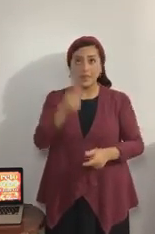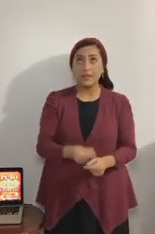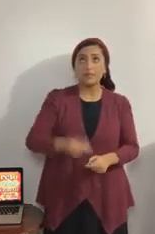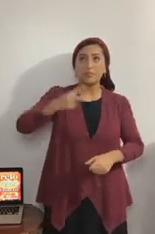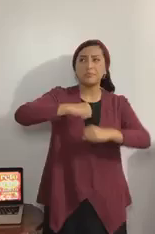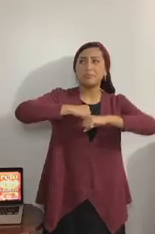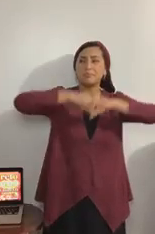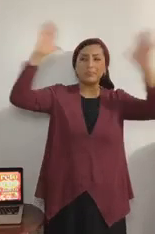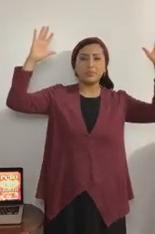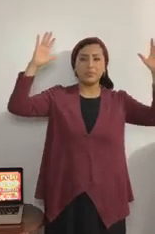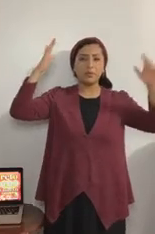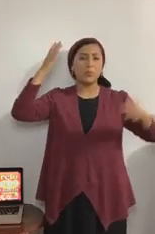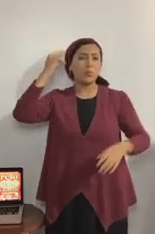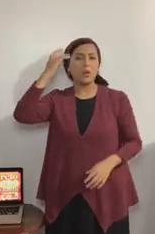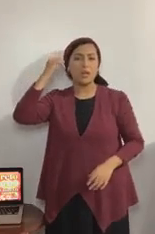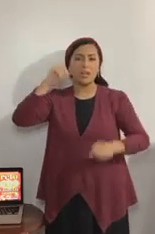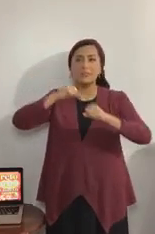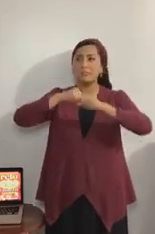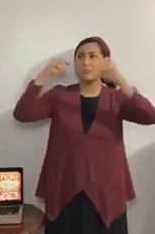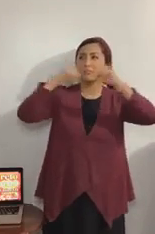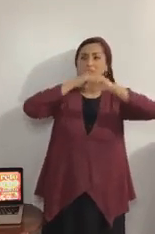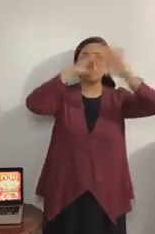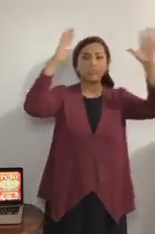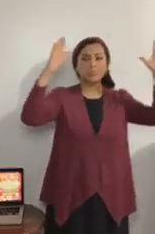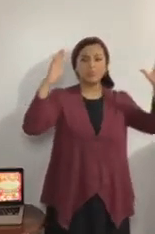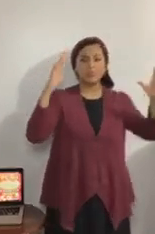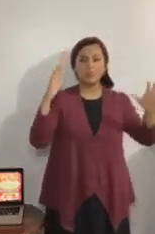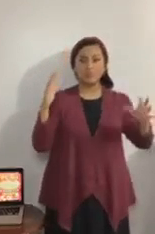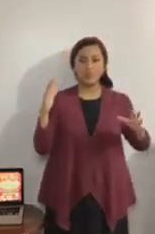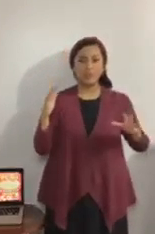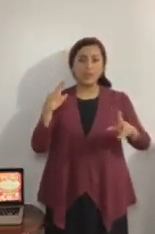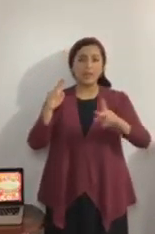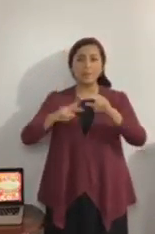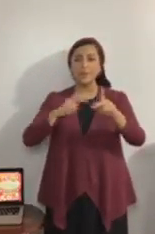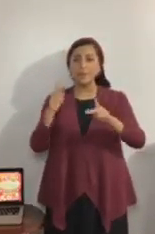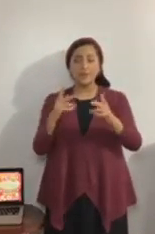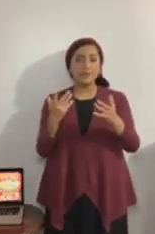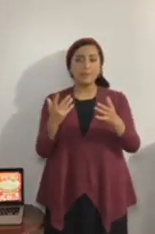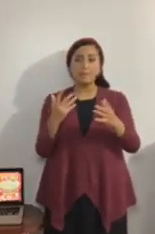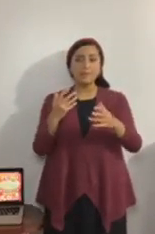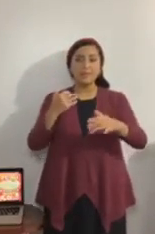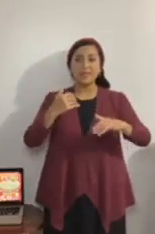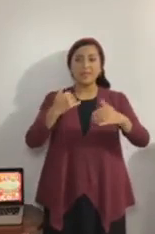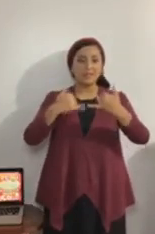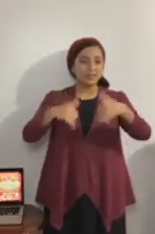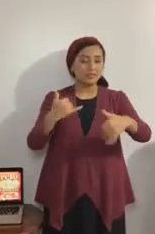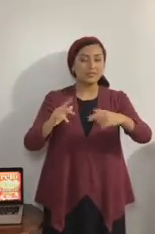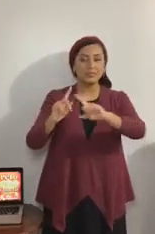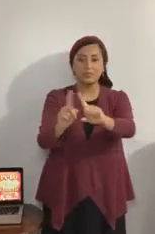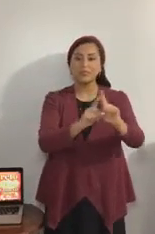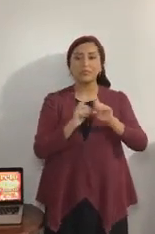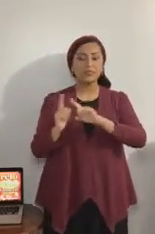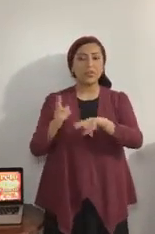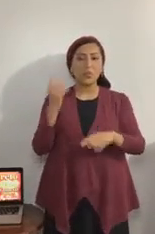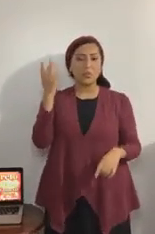¿Por qué con ruidos? Ruidos de cornetas, de sirenas, fuegos artificiales, etc. Y es que